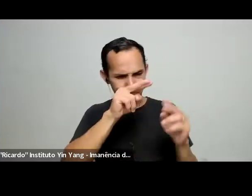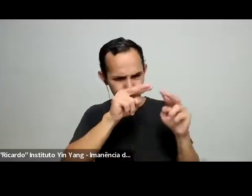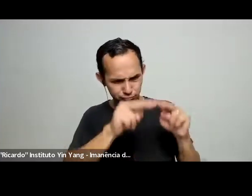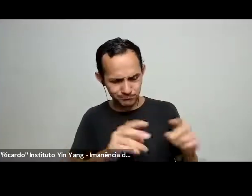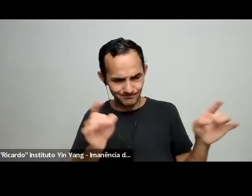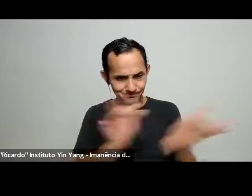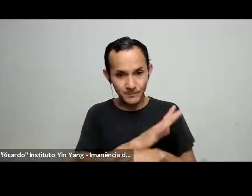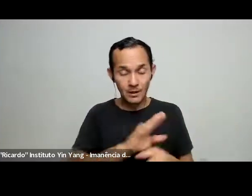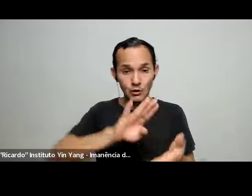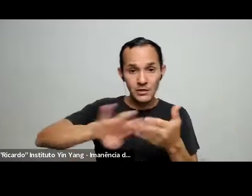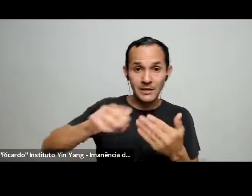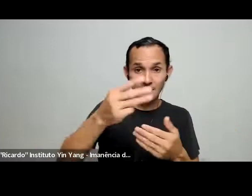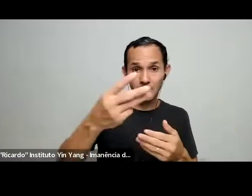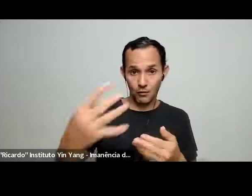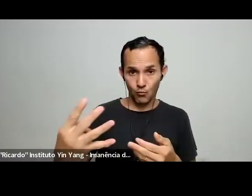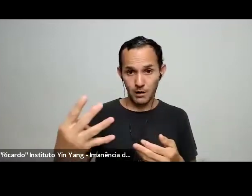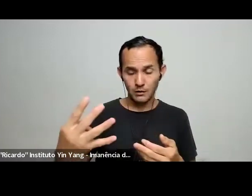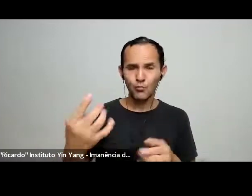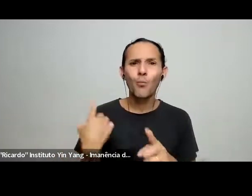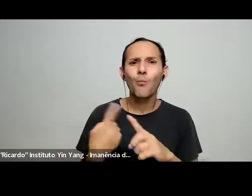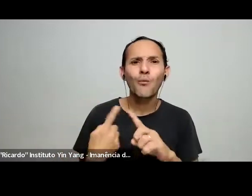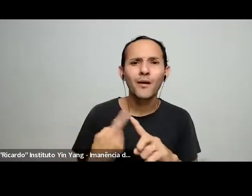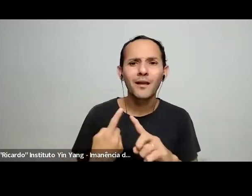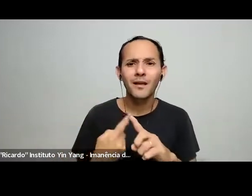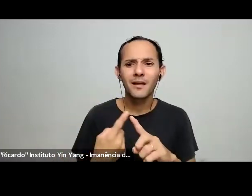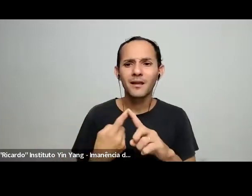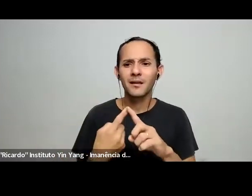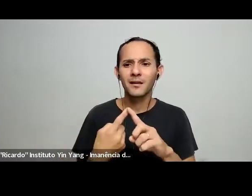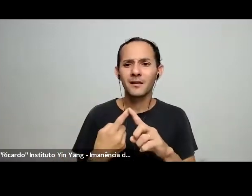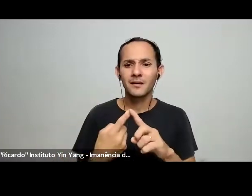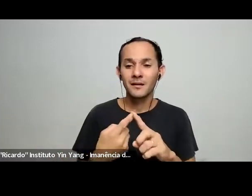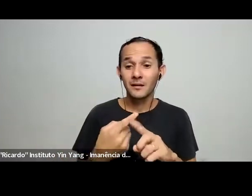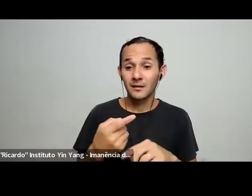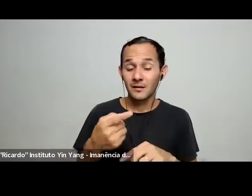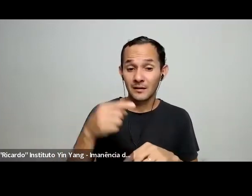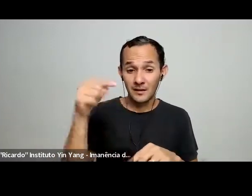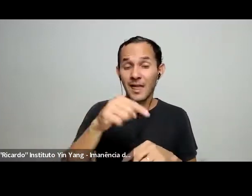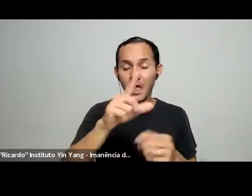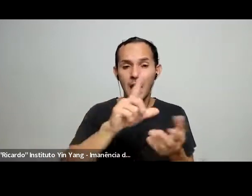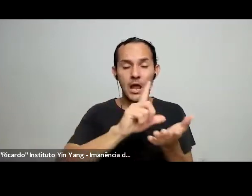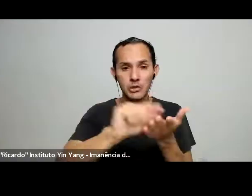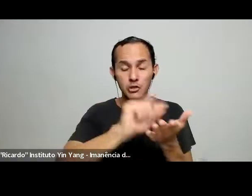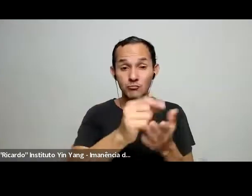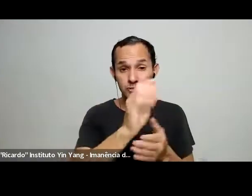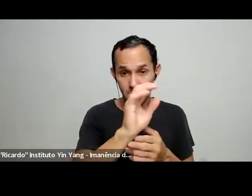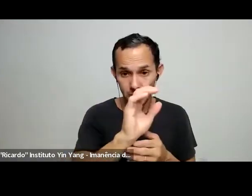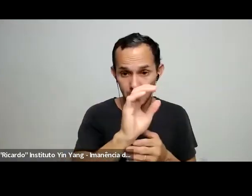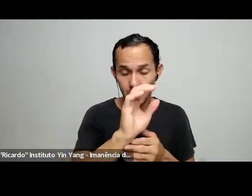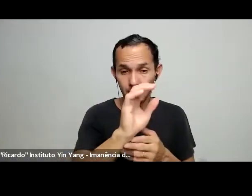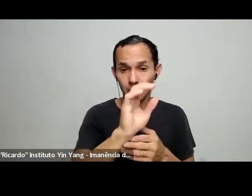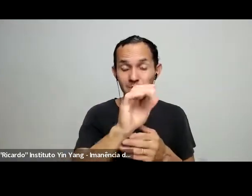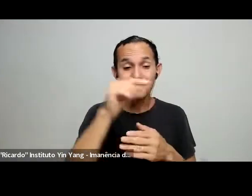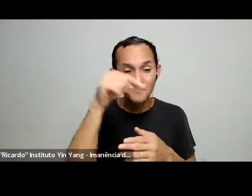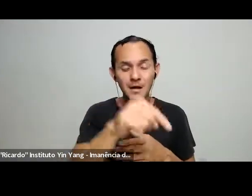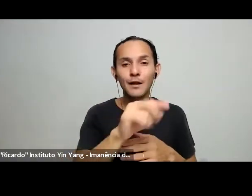excluí 34 deles. Por quê? Porque, apesar de serem artigos científicos, eles não